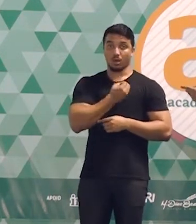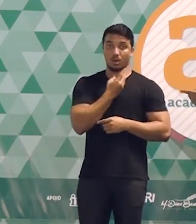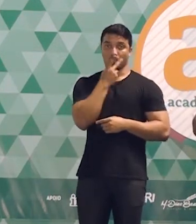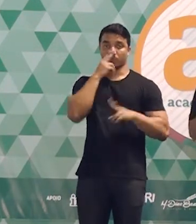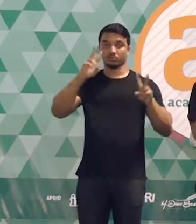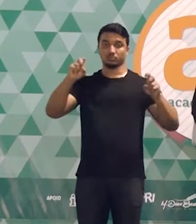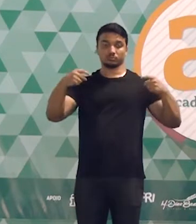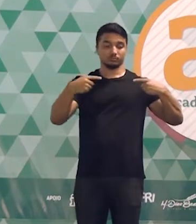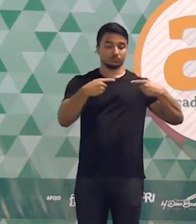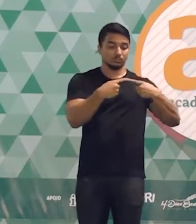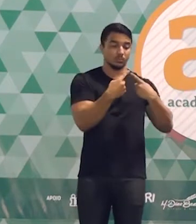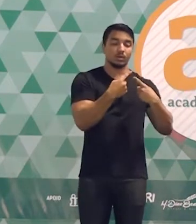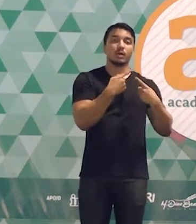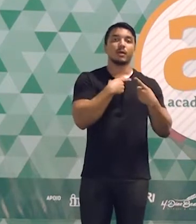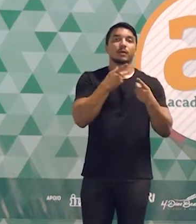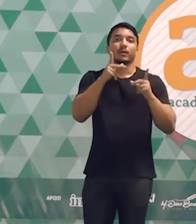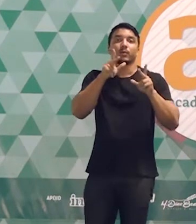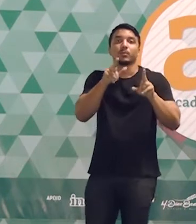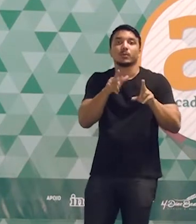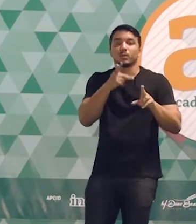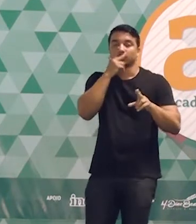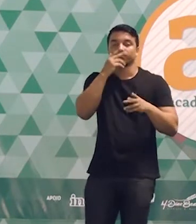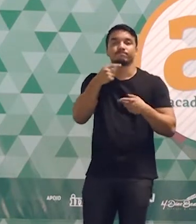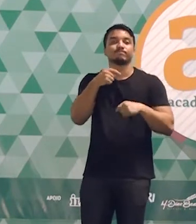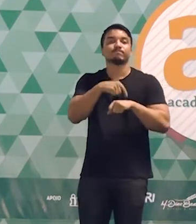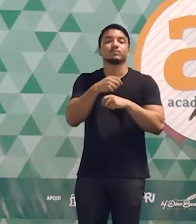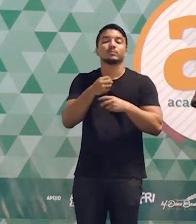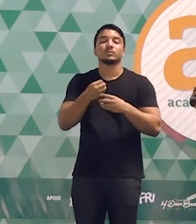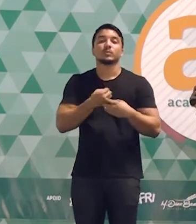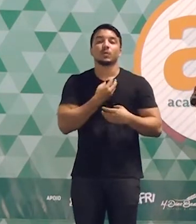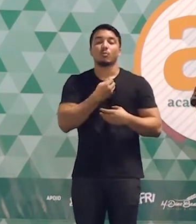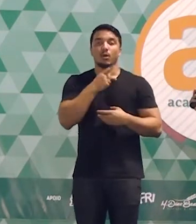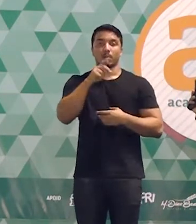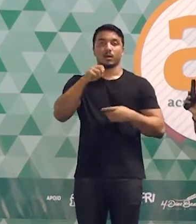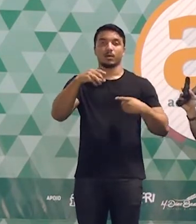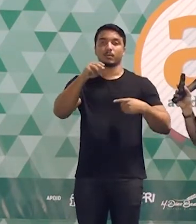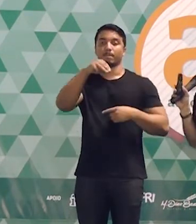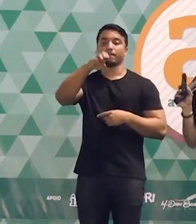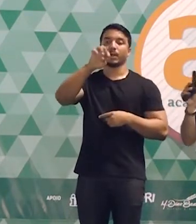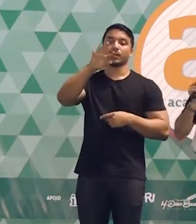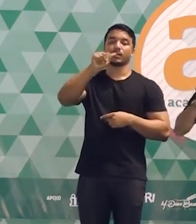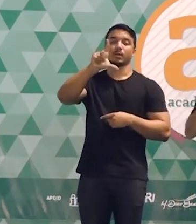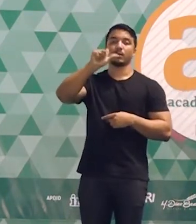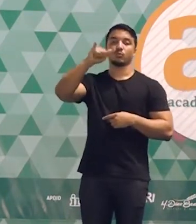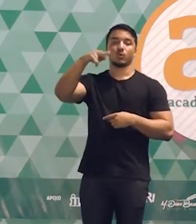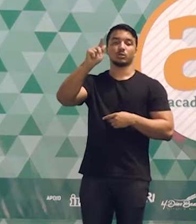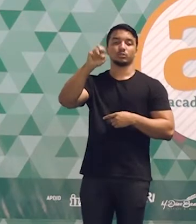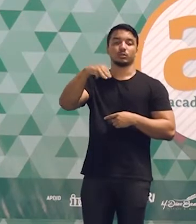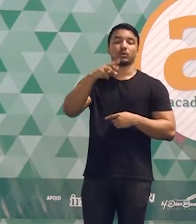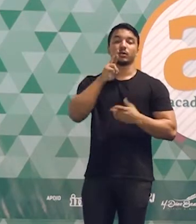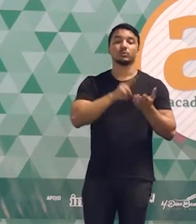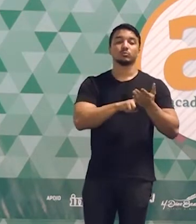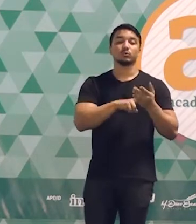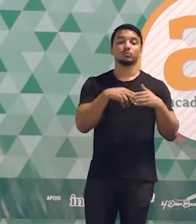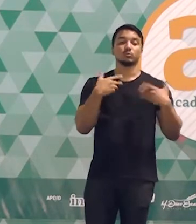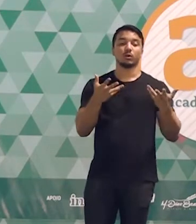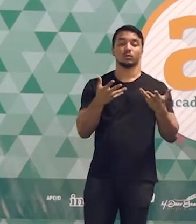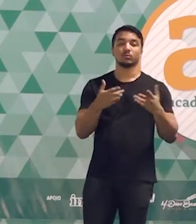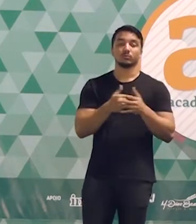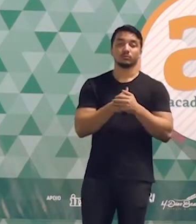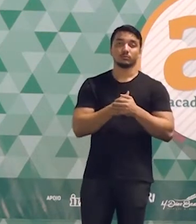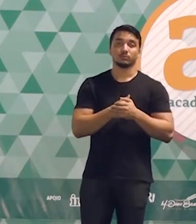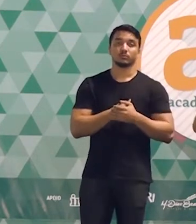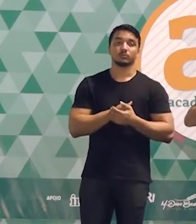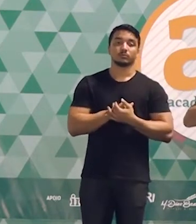fala sobre o próprio ato de escrever um poema, isso é metalinguagem. E onde é que está a resposta, meu amigo?